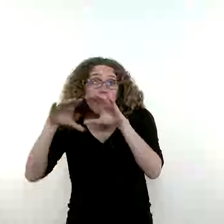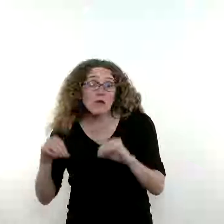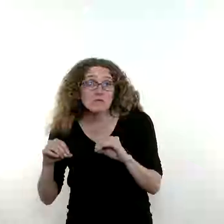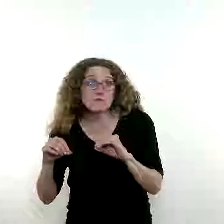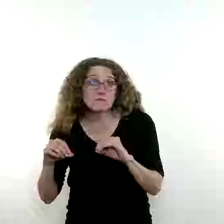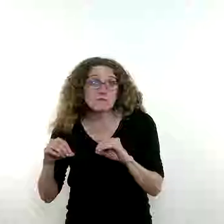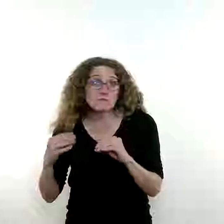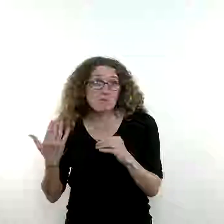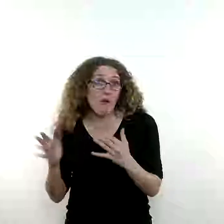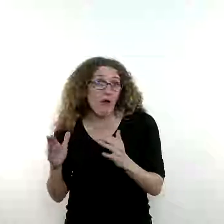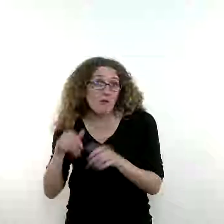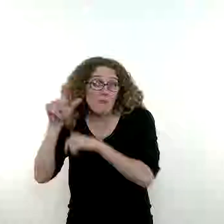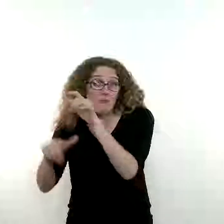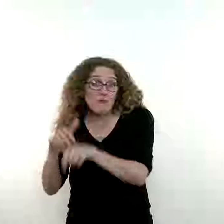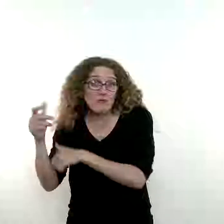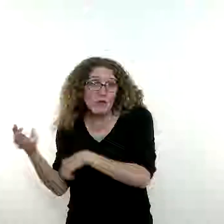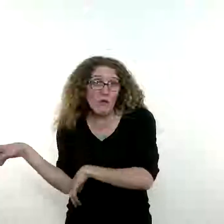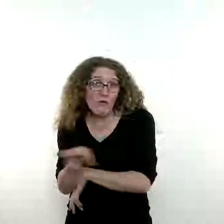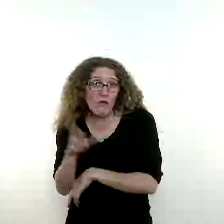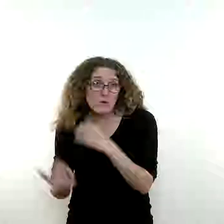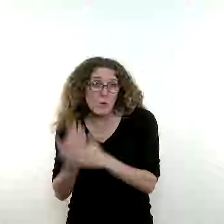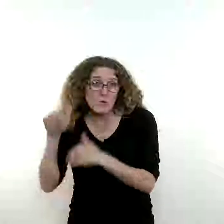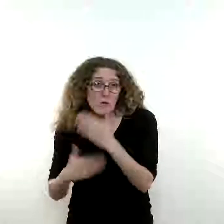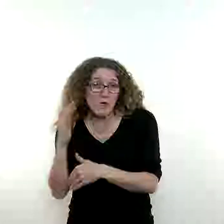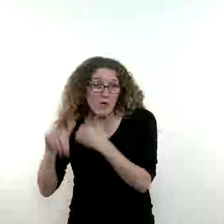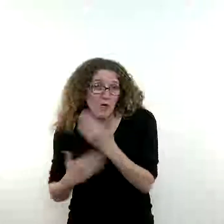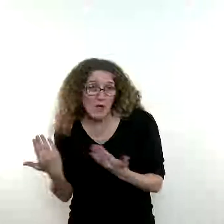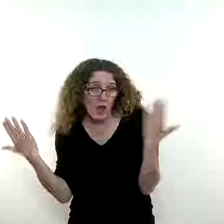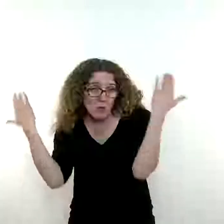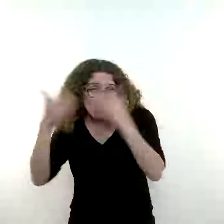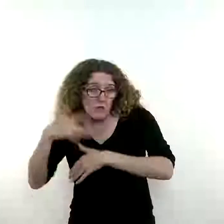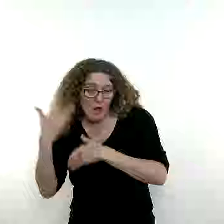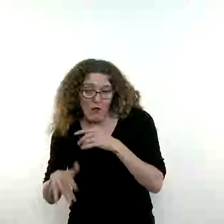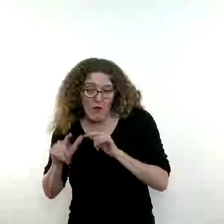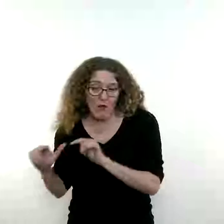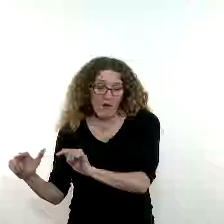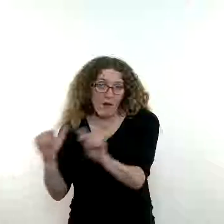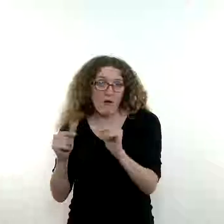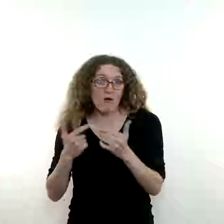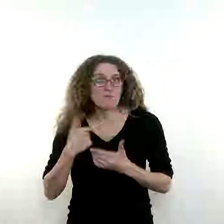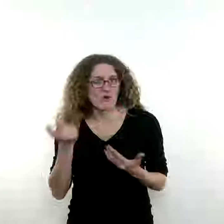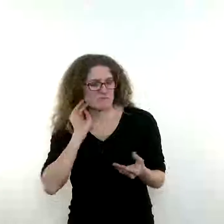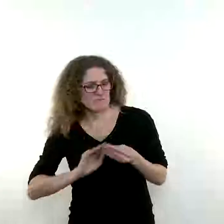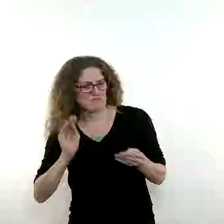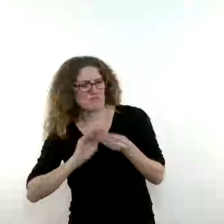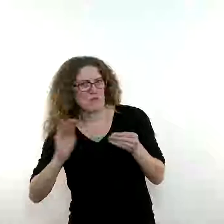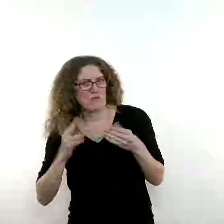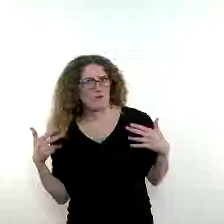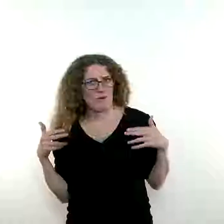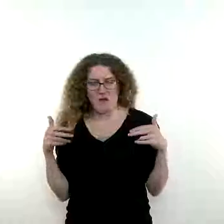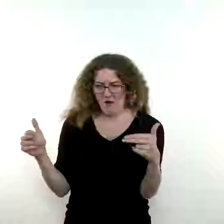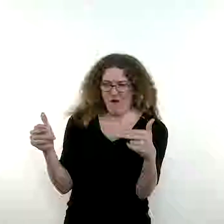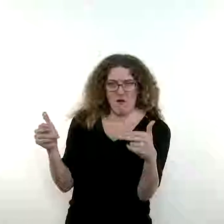y sont toujours, en permanence, toute la journée et la nuit tard. Ma question est, si on a des caméras de